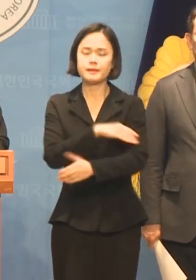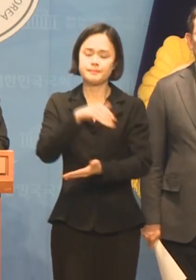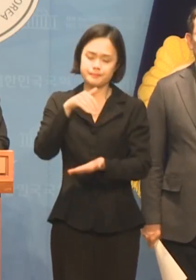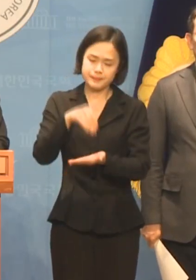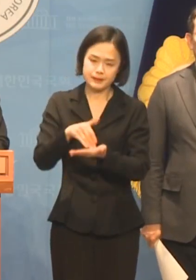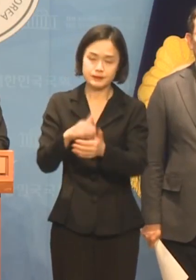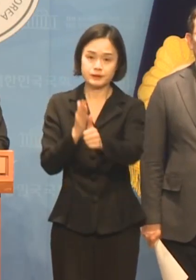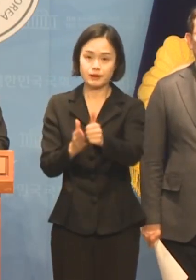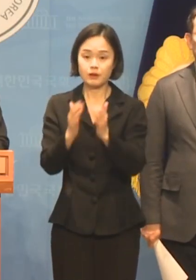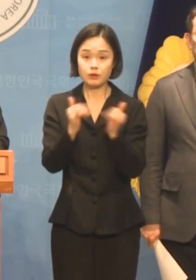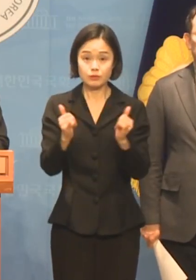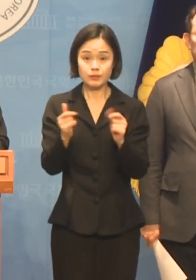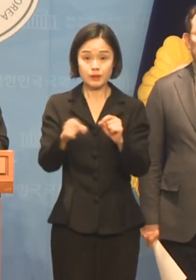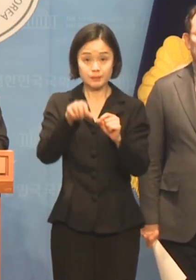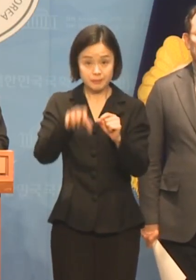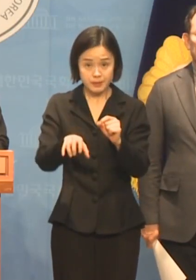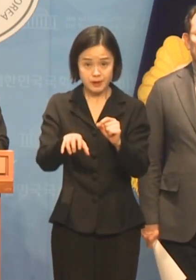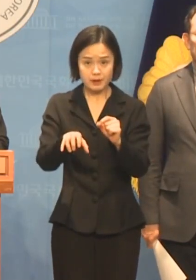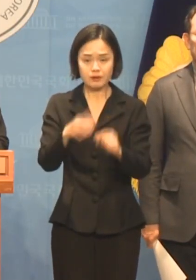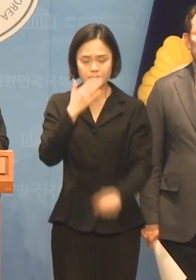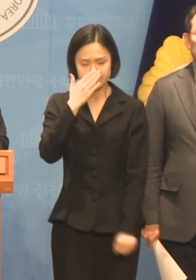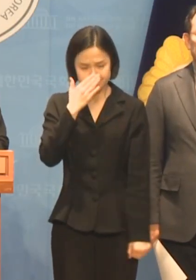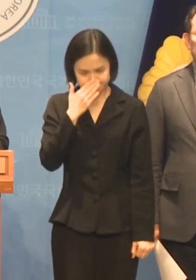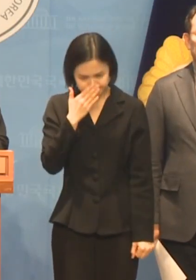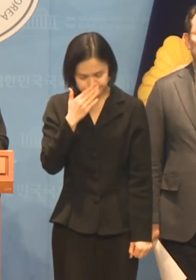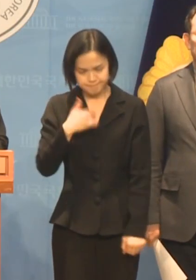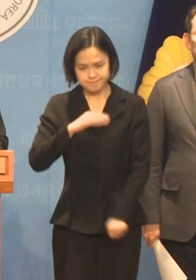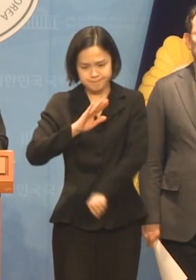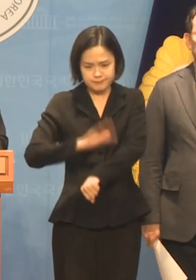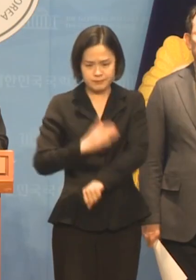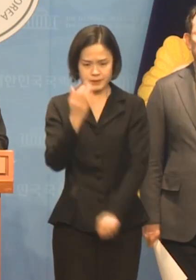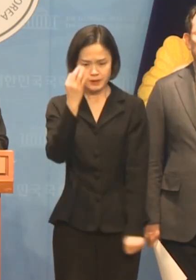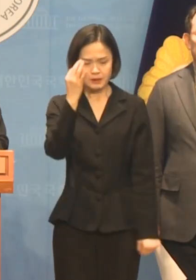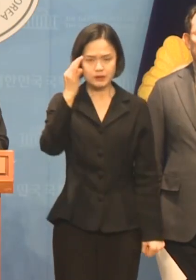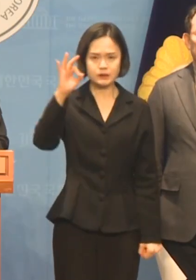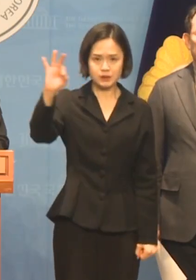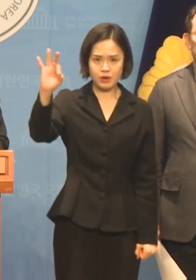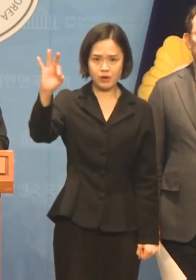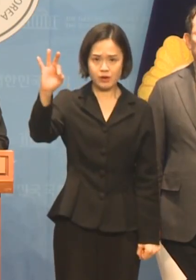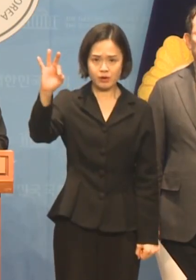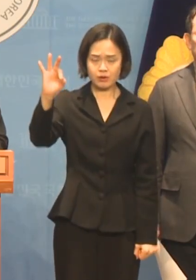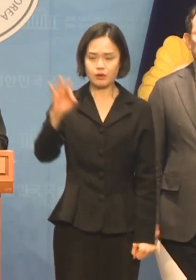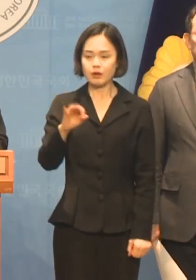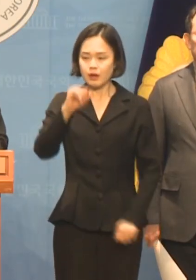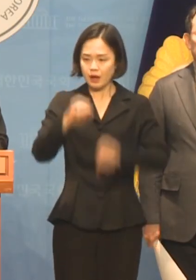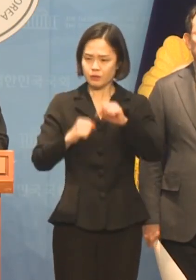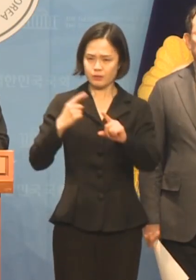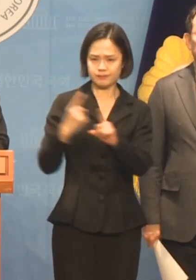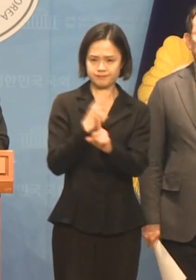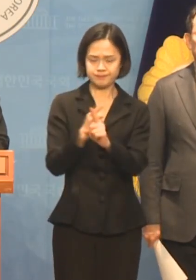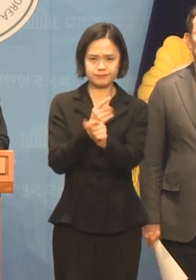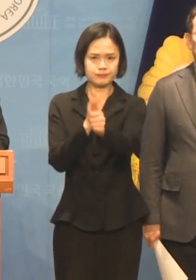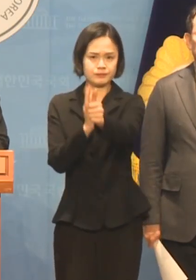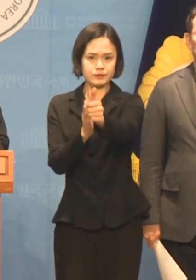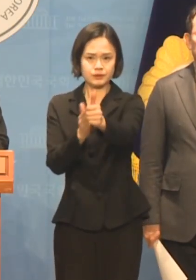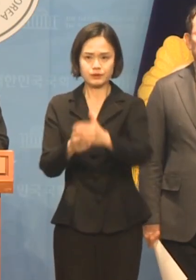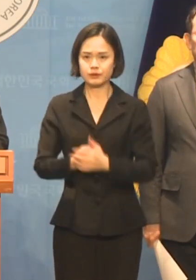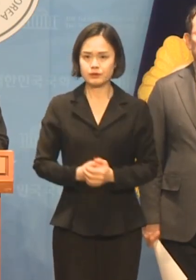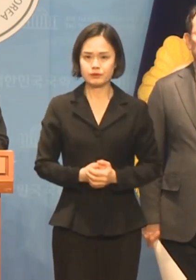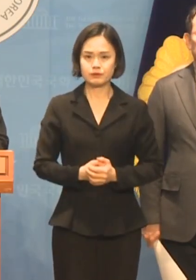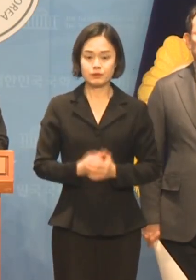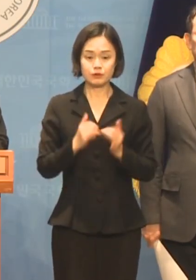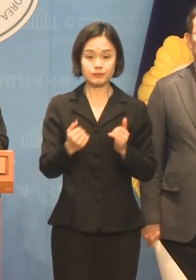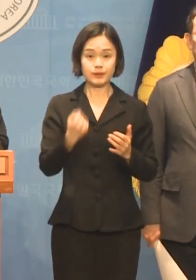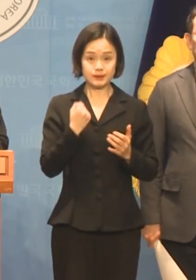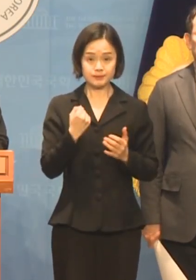앞에 겸허한 태도로 잘못된 것은 인정하고 시정해야 합니다. 우리 국민의힘